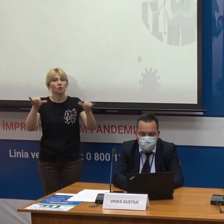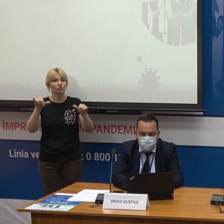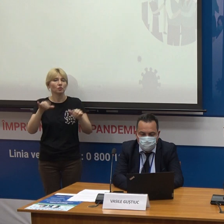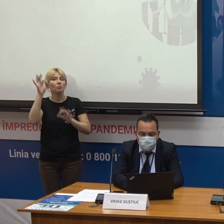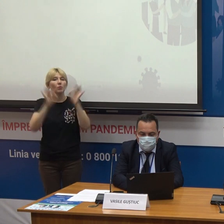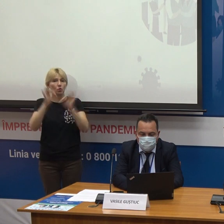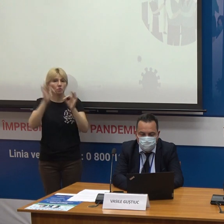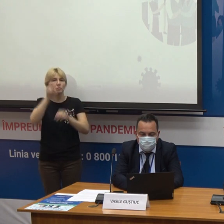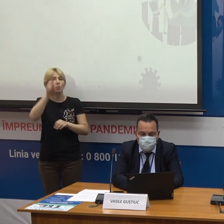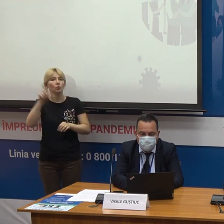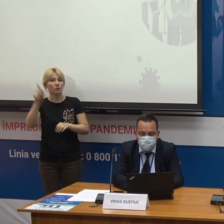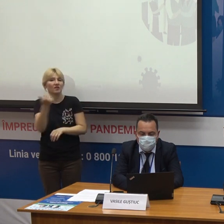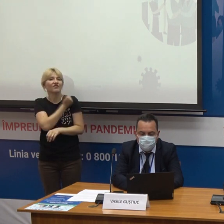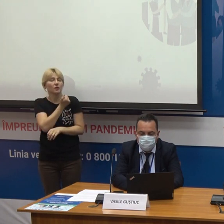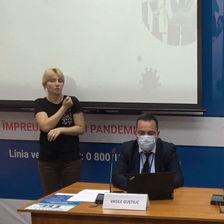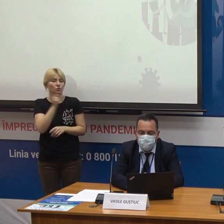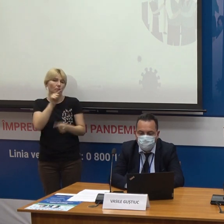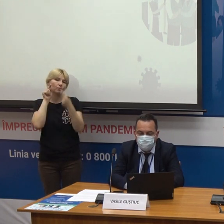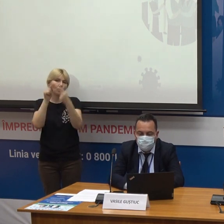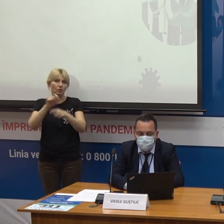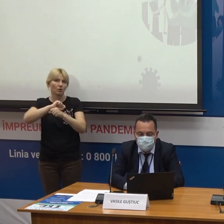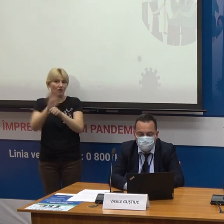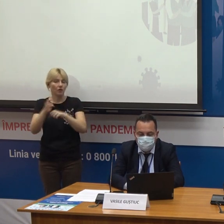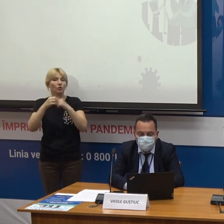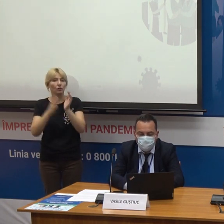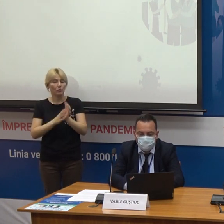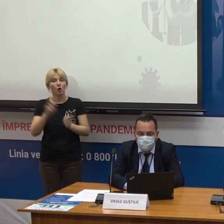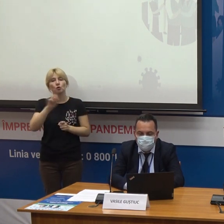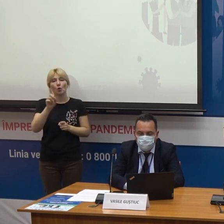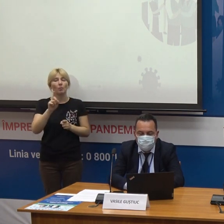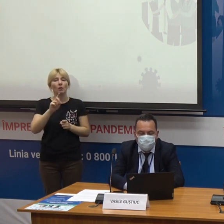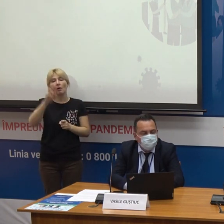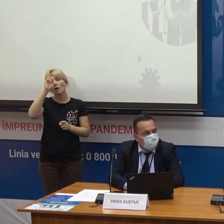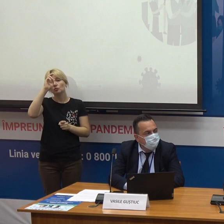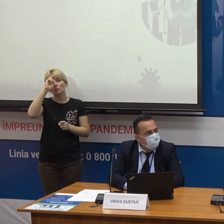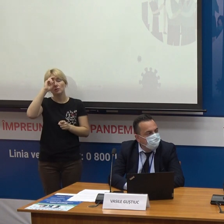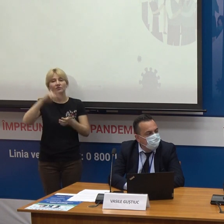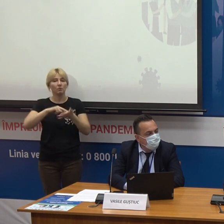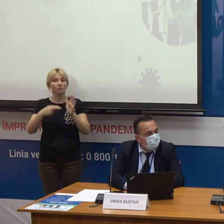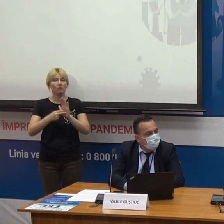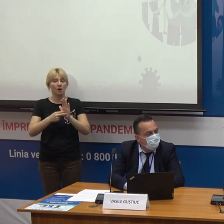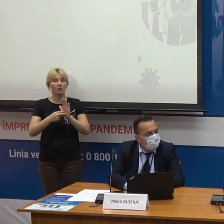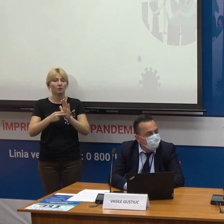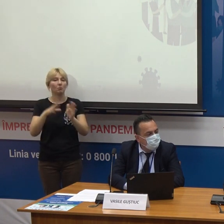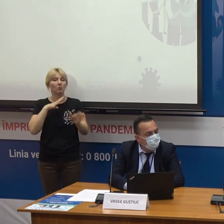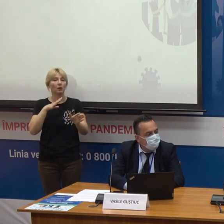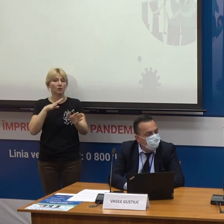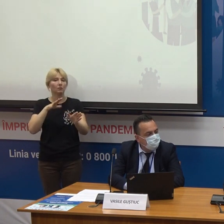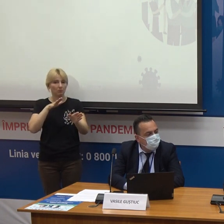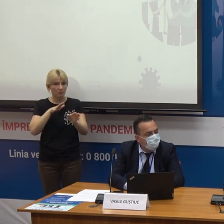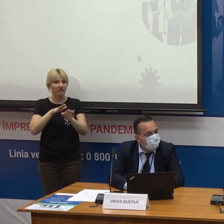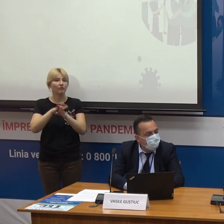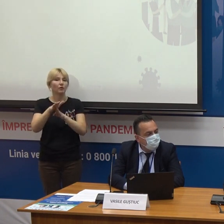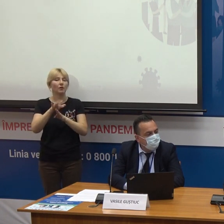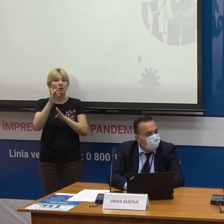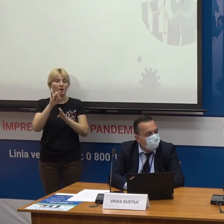a vaccinurilor COVID-19, să efectuăm cât mai rapid schema completă de vaccinare și să profităm